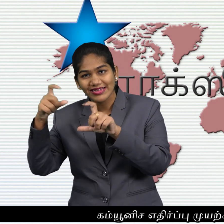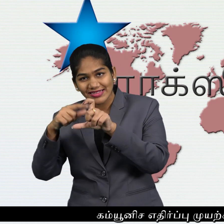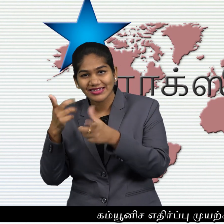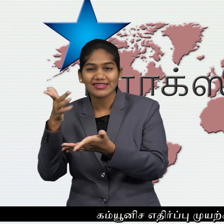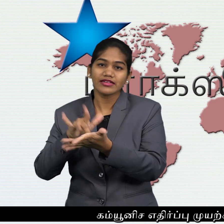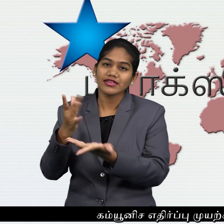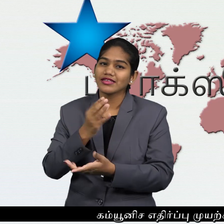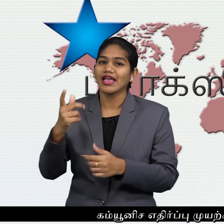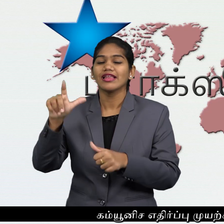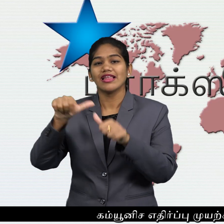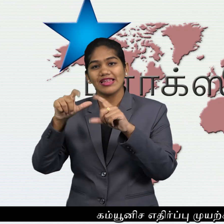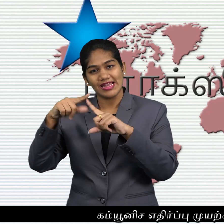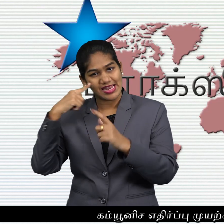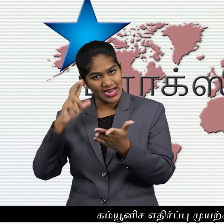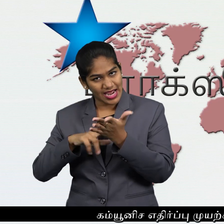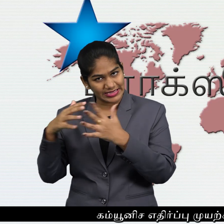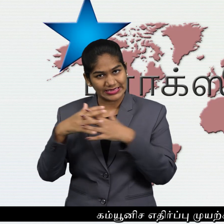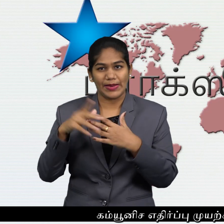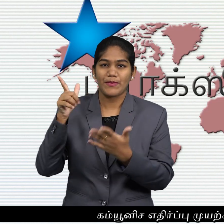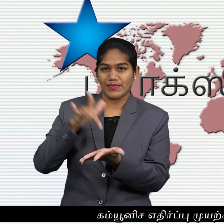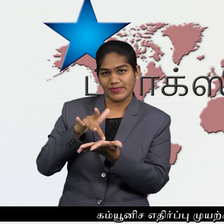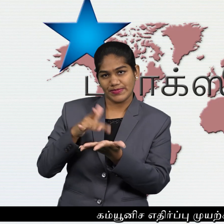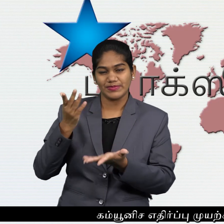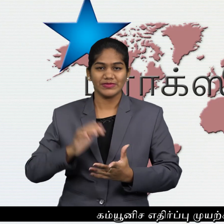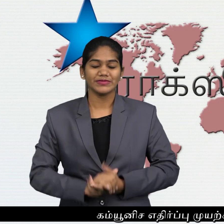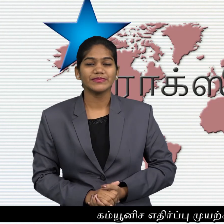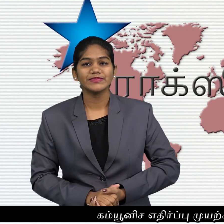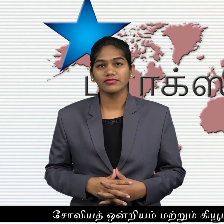கம்யூனிச எதிர்ப்பு முயற்சிகளில் அமெரிக்க ஈடுபாடு.